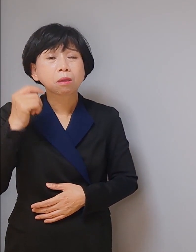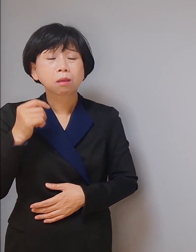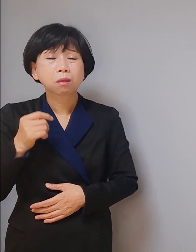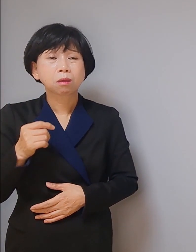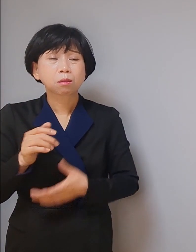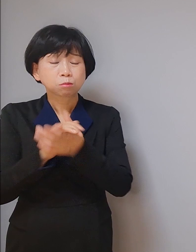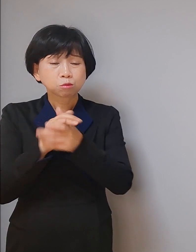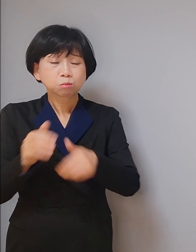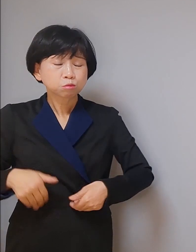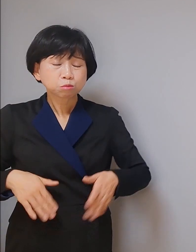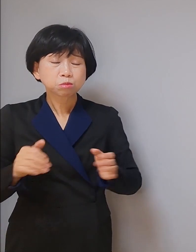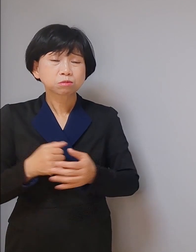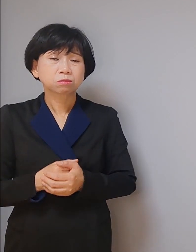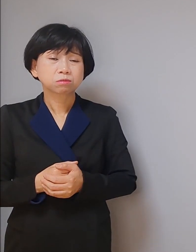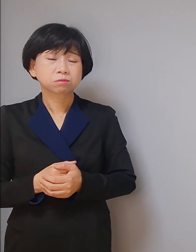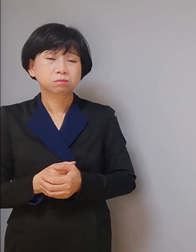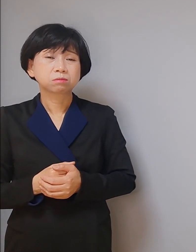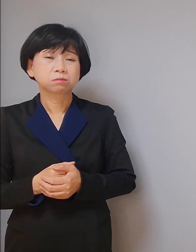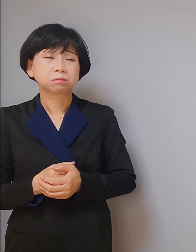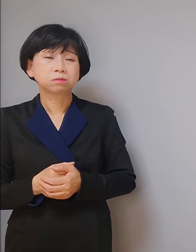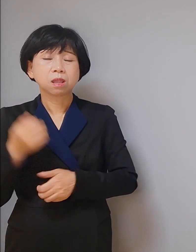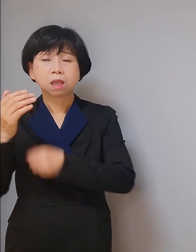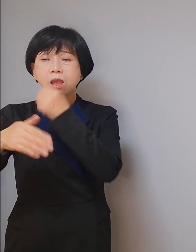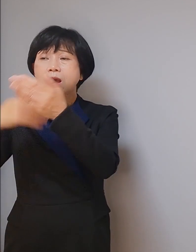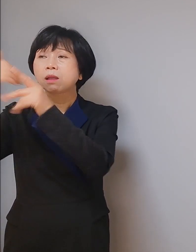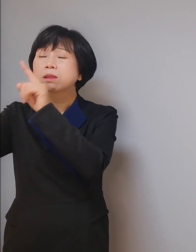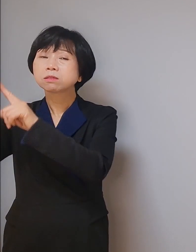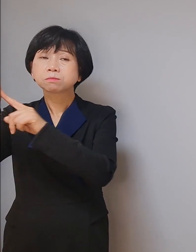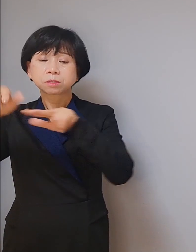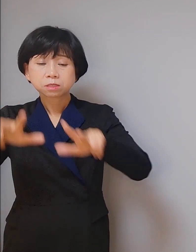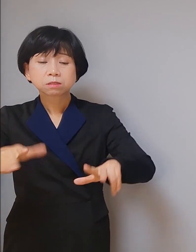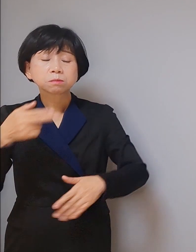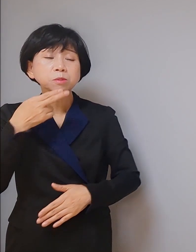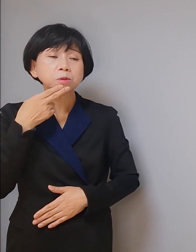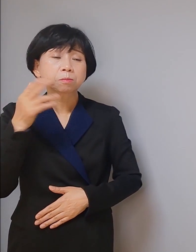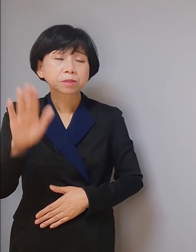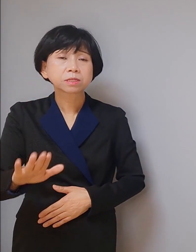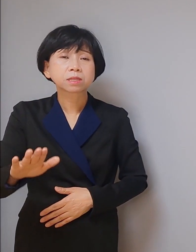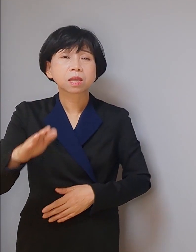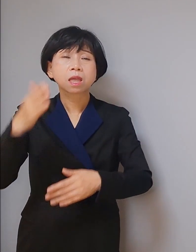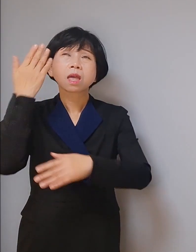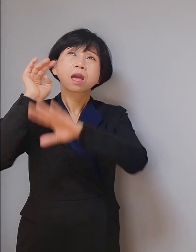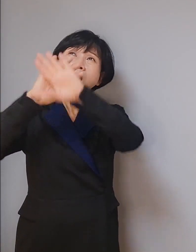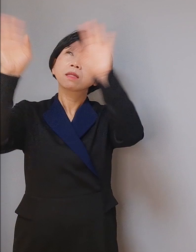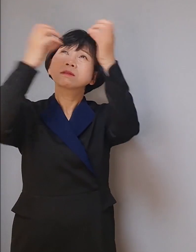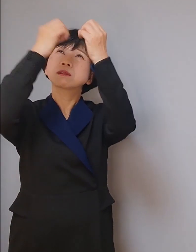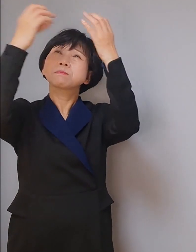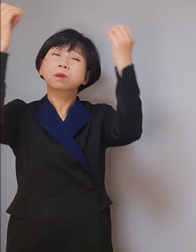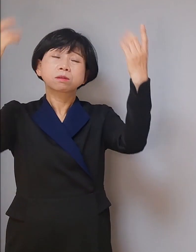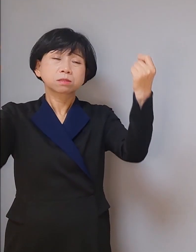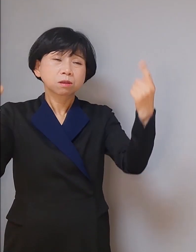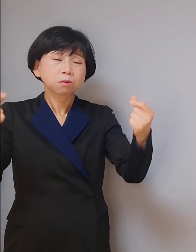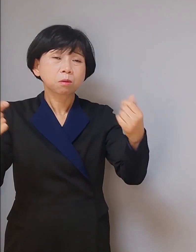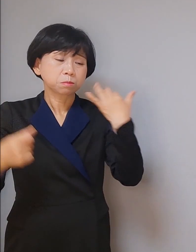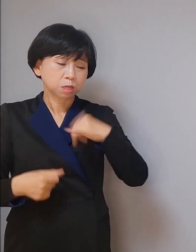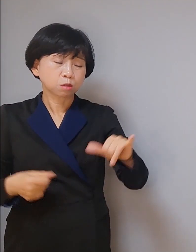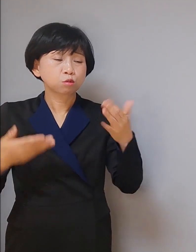하나님은 아브라함에게 당장 없는 자식이 하늘의 별처럼 많을 거다 말씀하고 계십니다. 이때 아브라함은 어떻게 해야